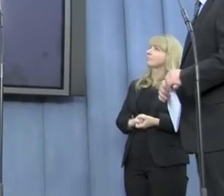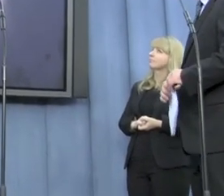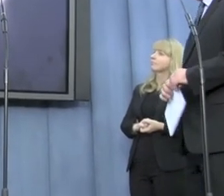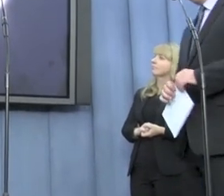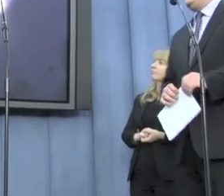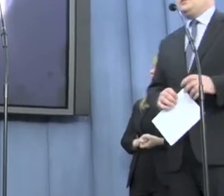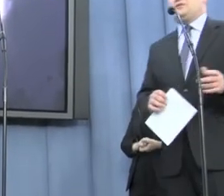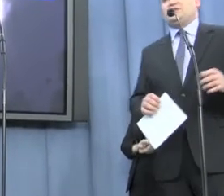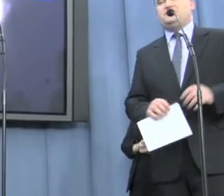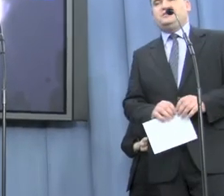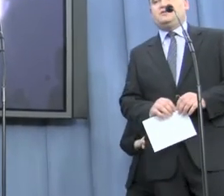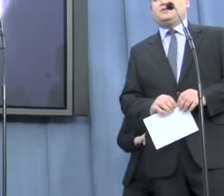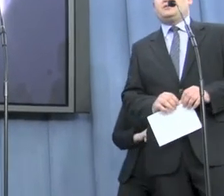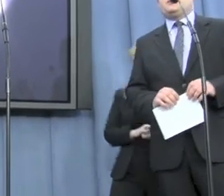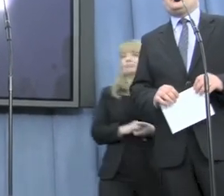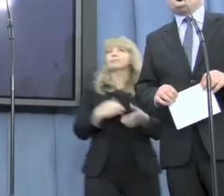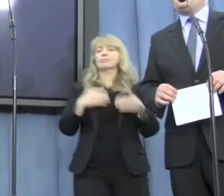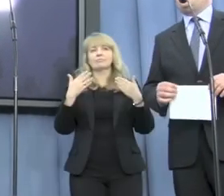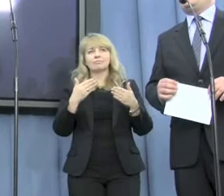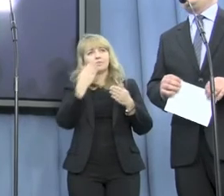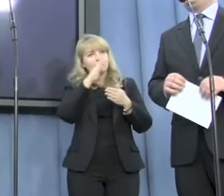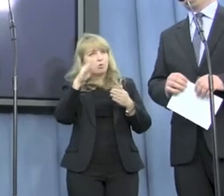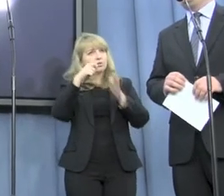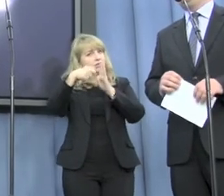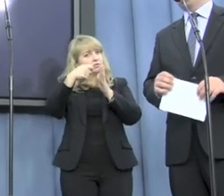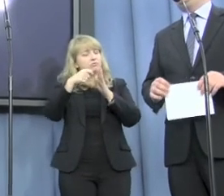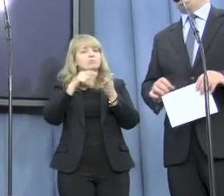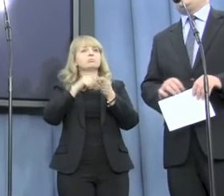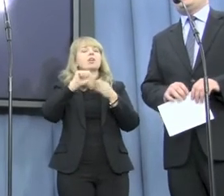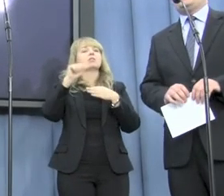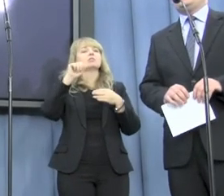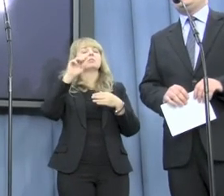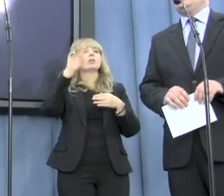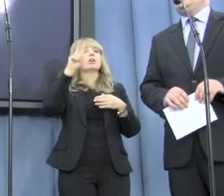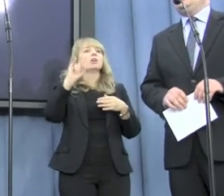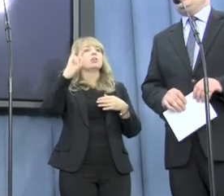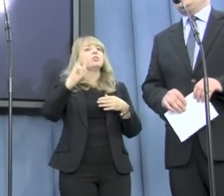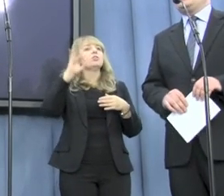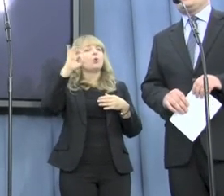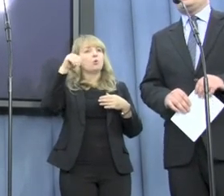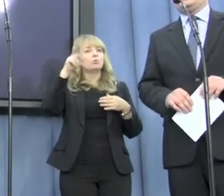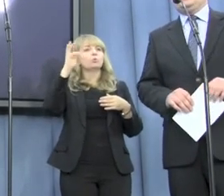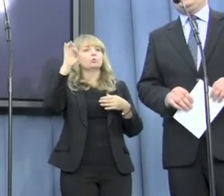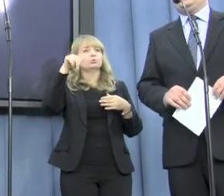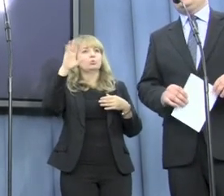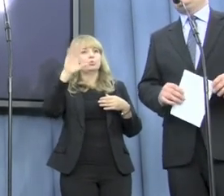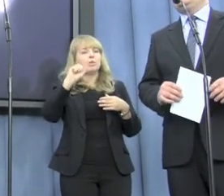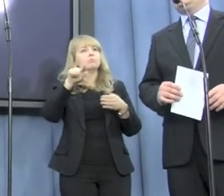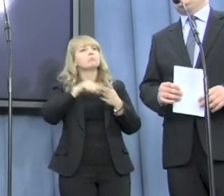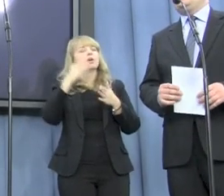Byłoby fajnie, drodzy Państwo, gdyby udało się ten filmik odtworzyć, ponieważ ten film pokazuje, jakie są